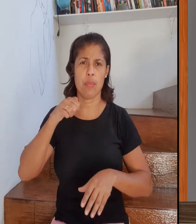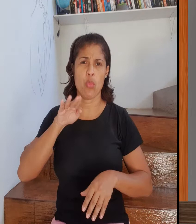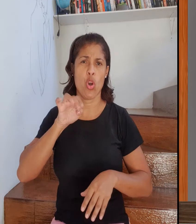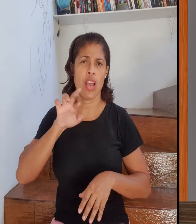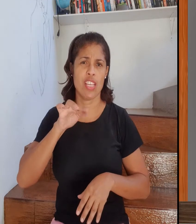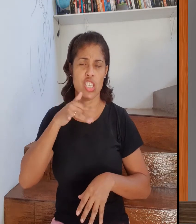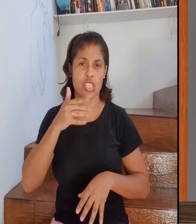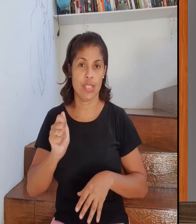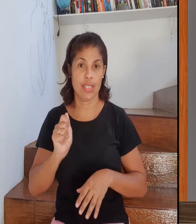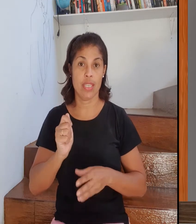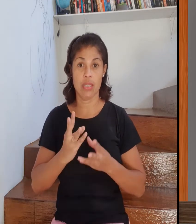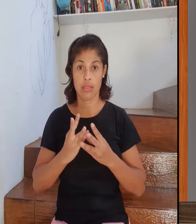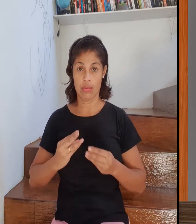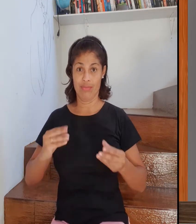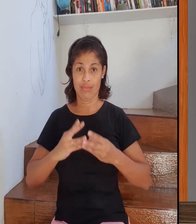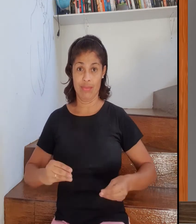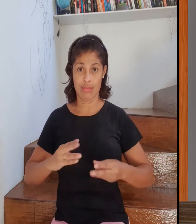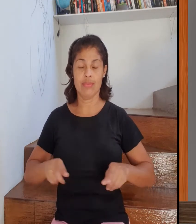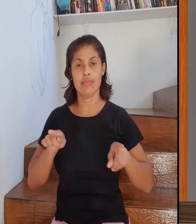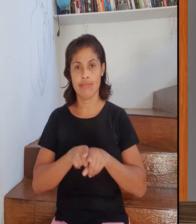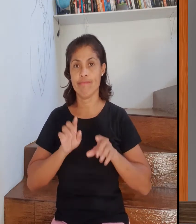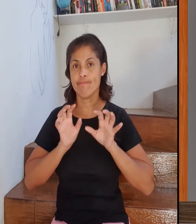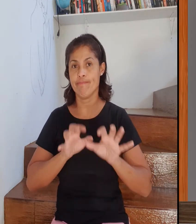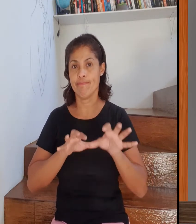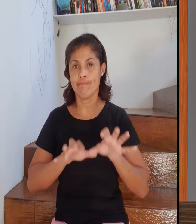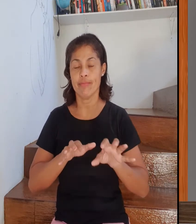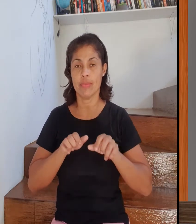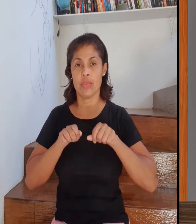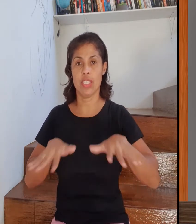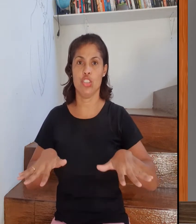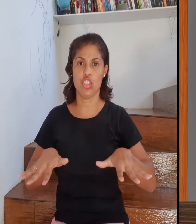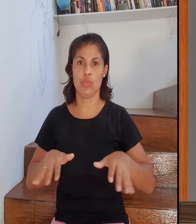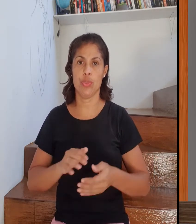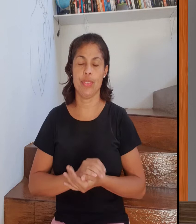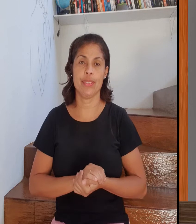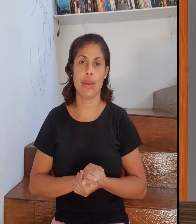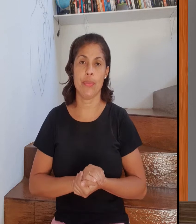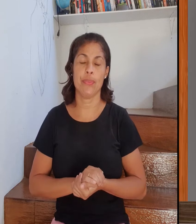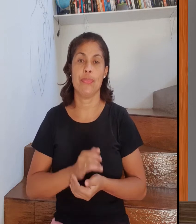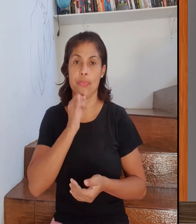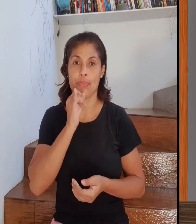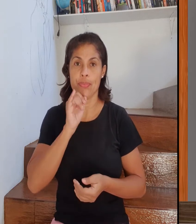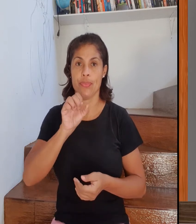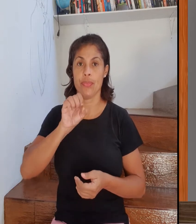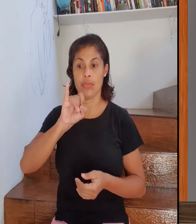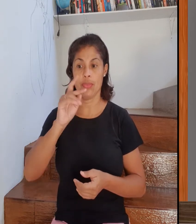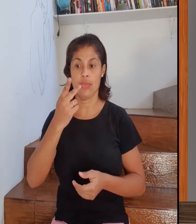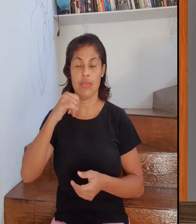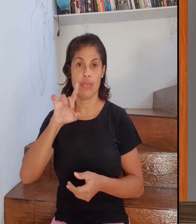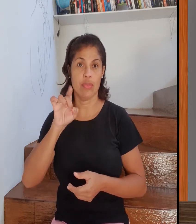A solubilidade do fármaco também interfere na sua distribuição. Aqueles